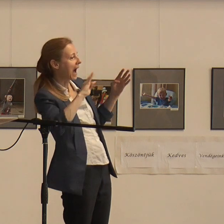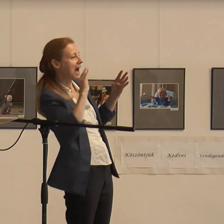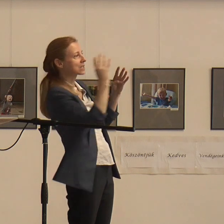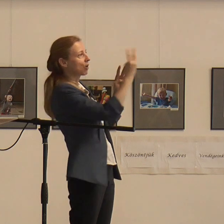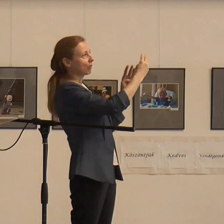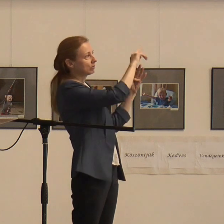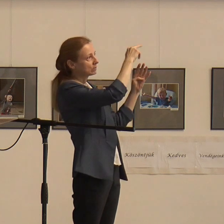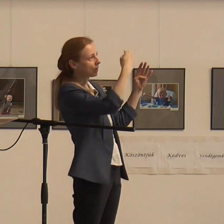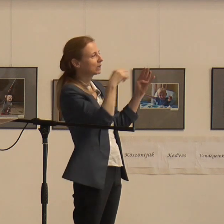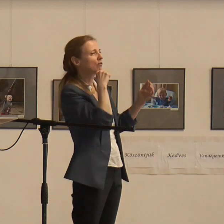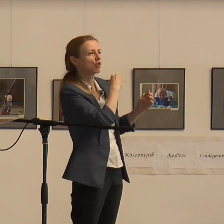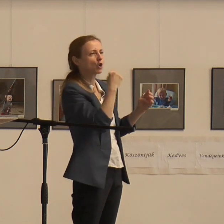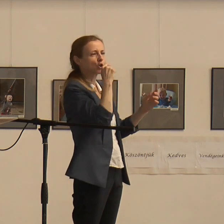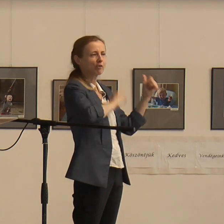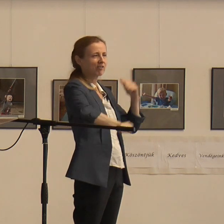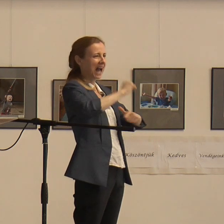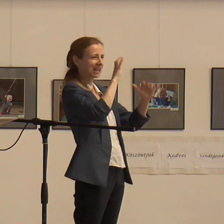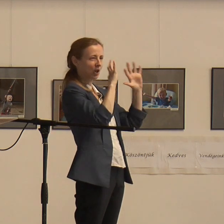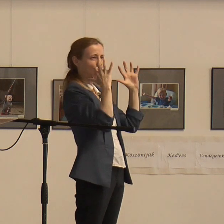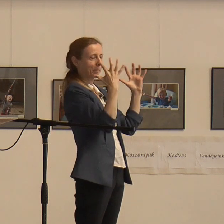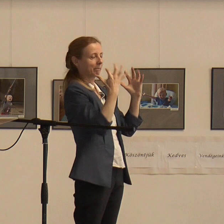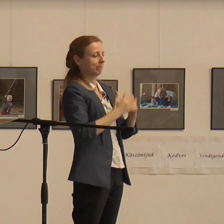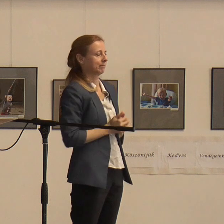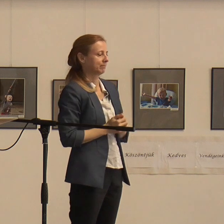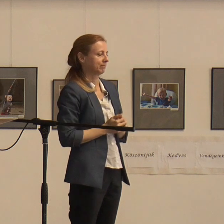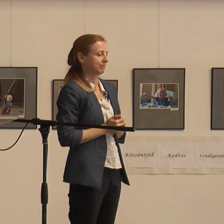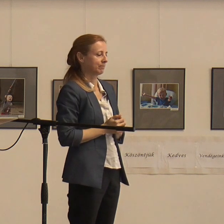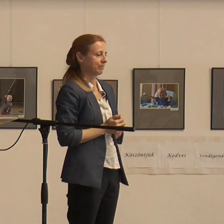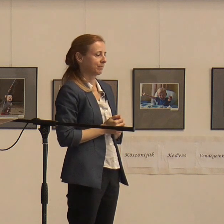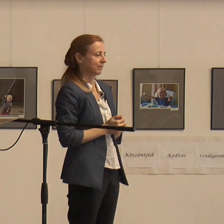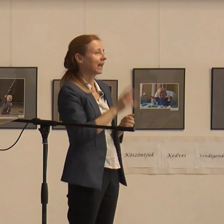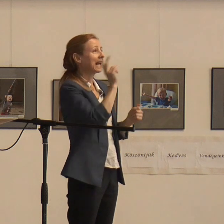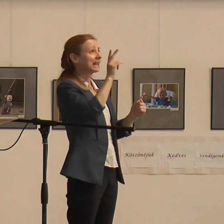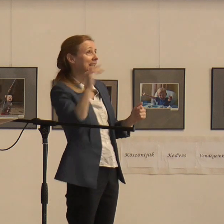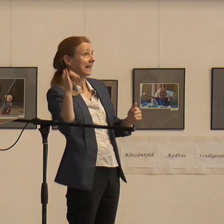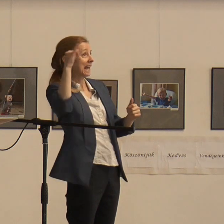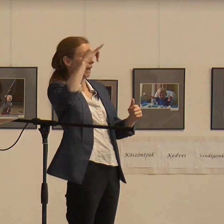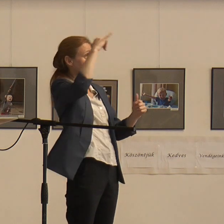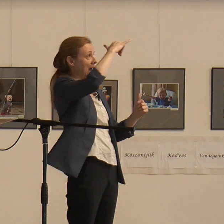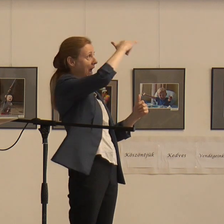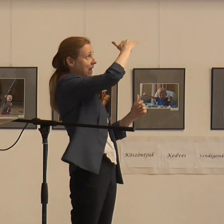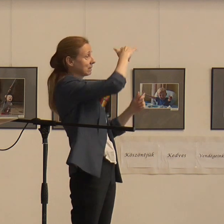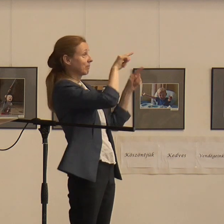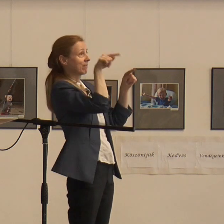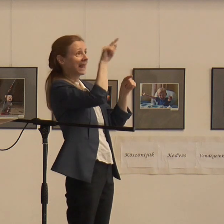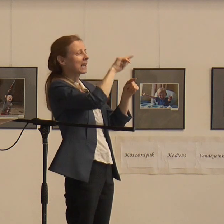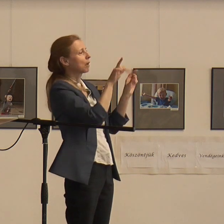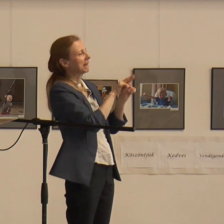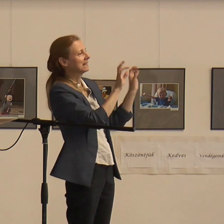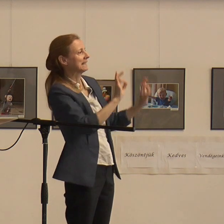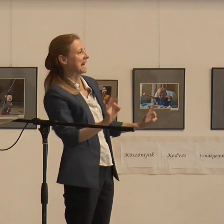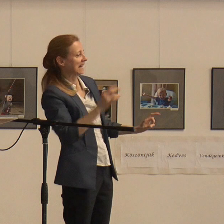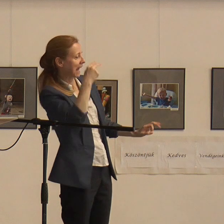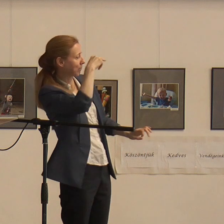faláról csorgó vöröslő fájdalom. Ki gépen száll fölébe, annak térképet